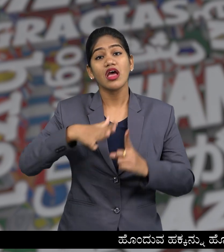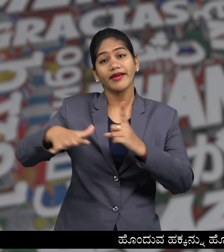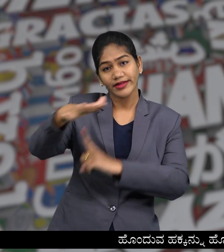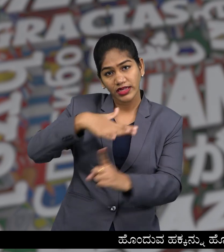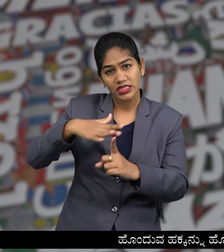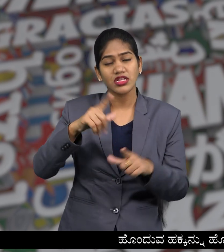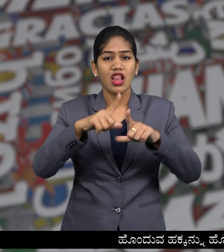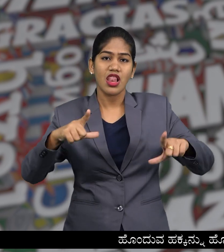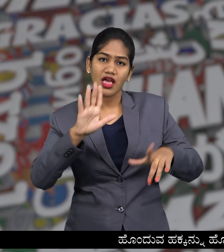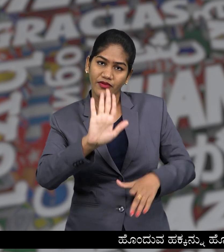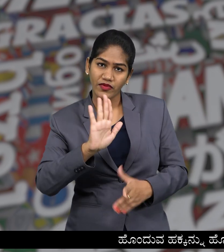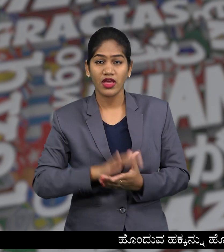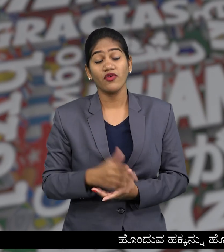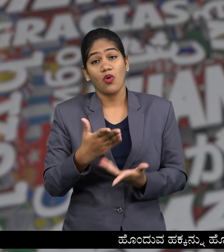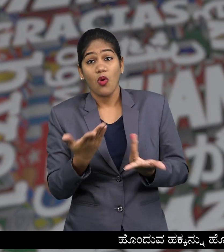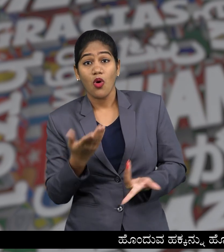ಇವು ಒಳಗೊಂಡಿವೆ.